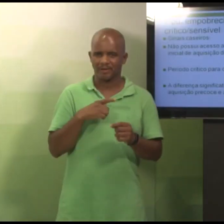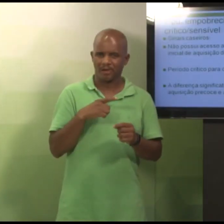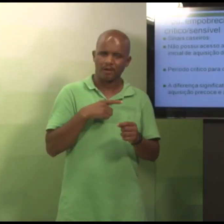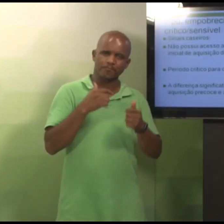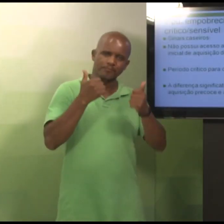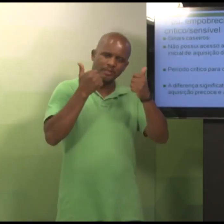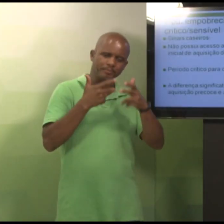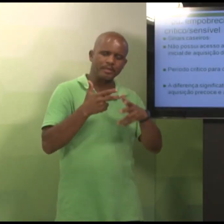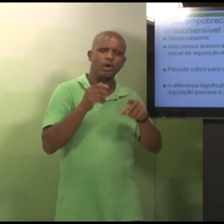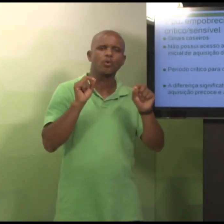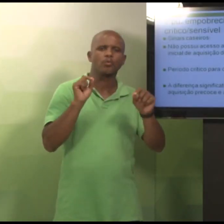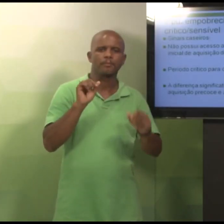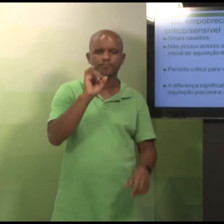Aqui